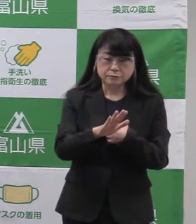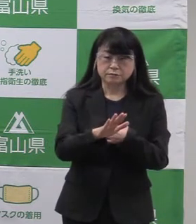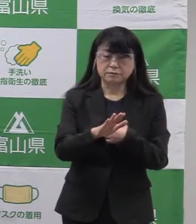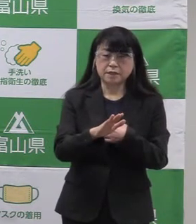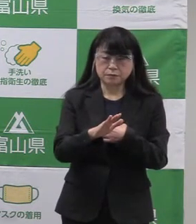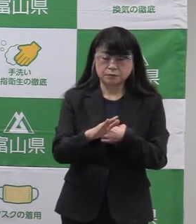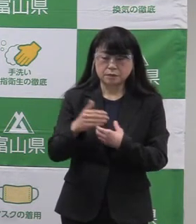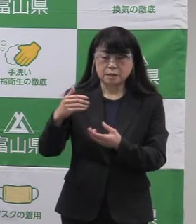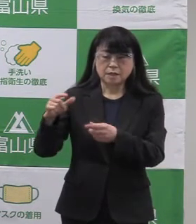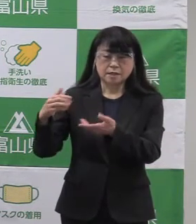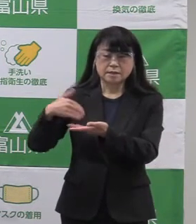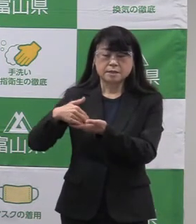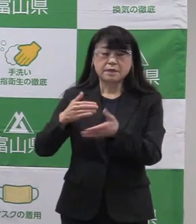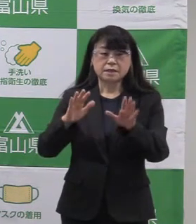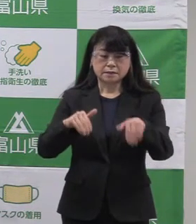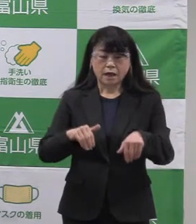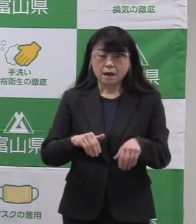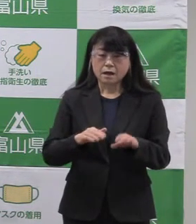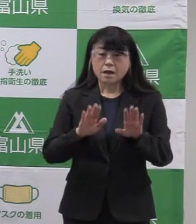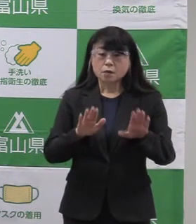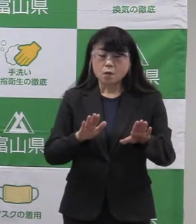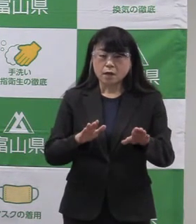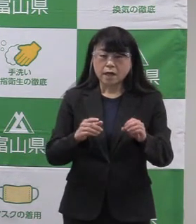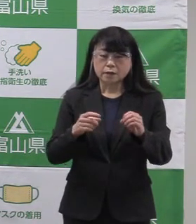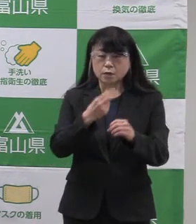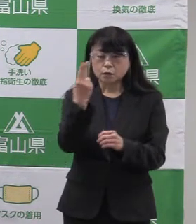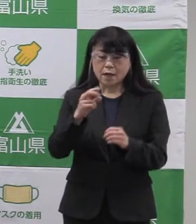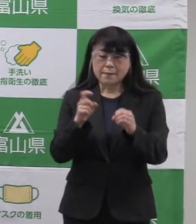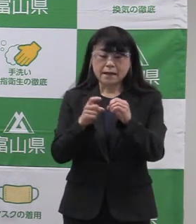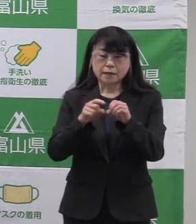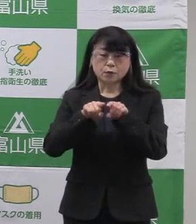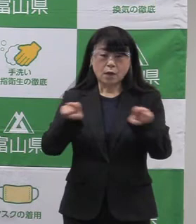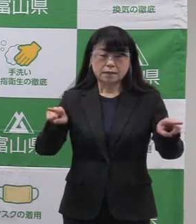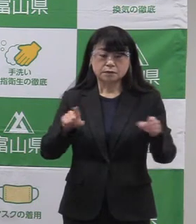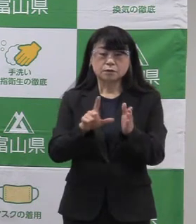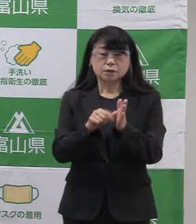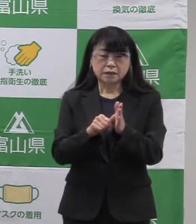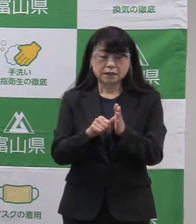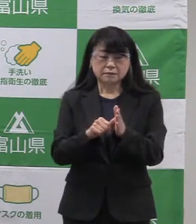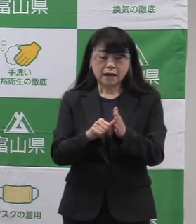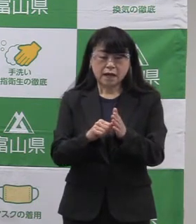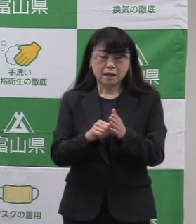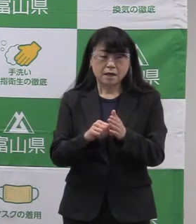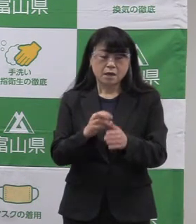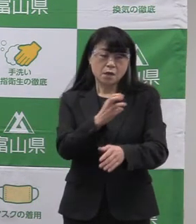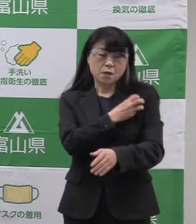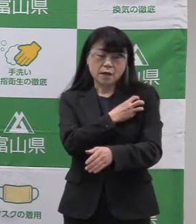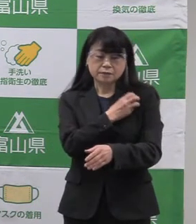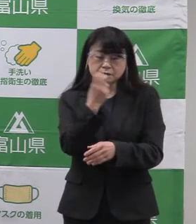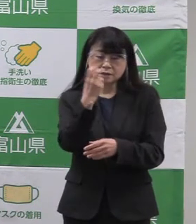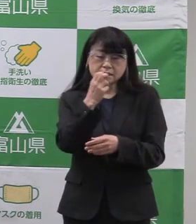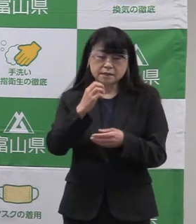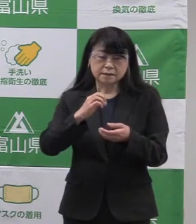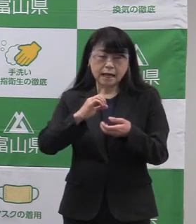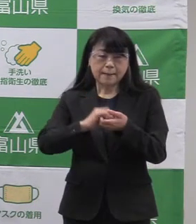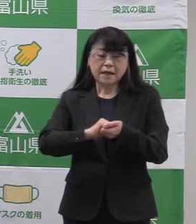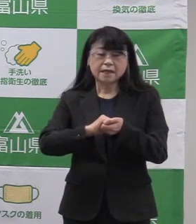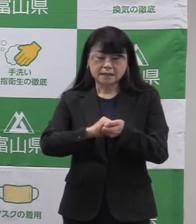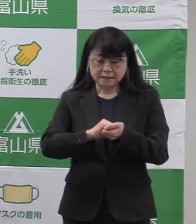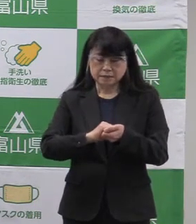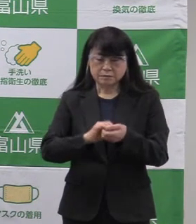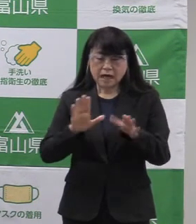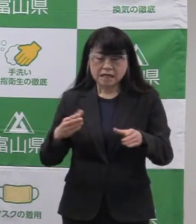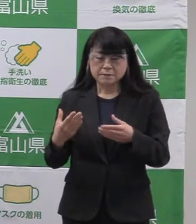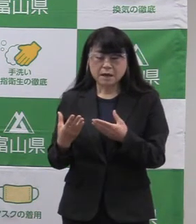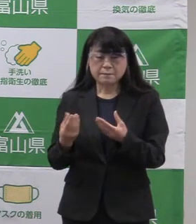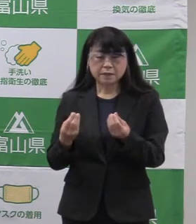ますが、今回のそのタイムアラートの発出に際しては、ワクチン検査パッケージはこれまで通り適用を続け